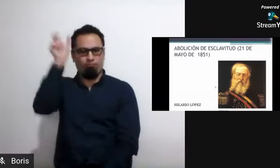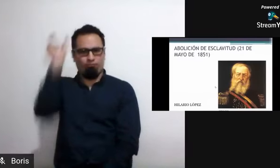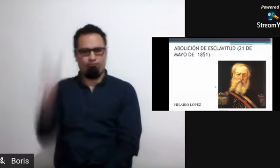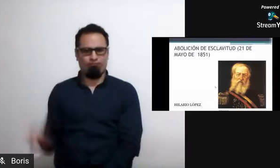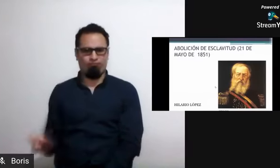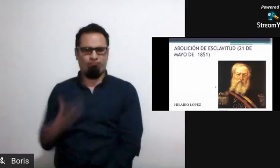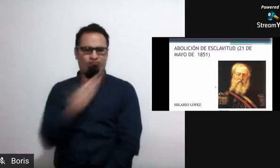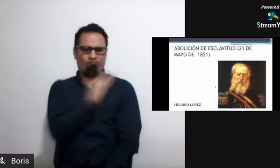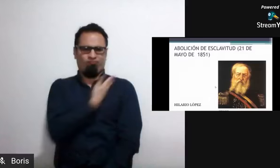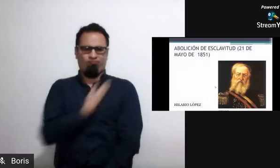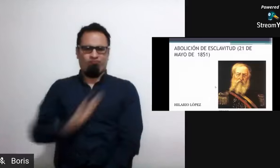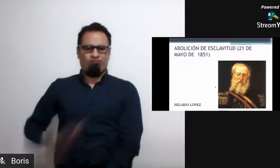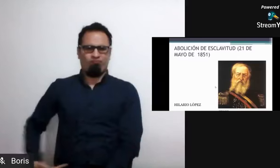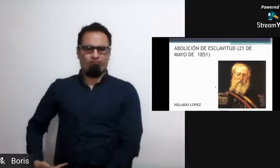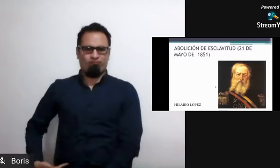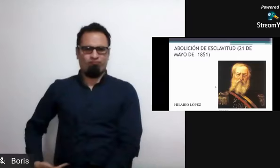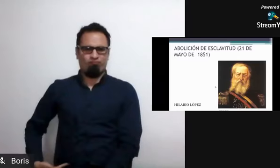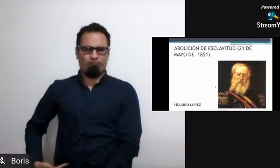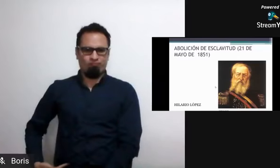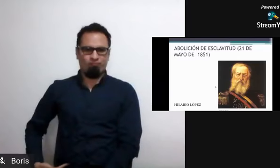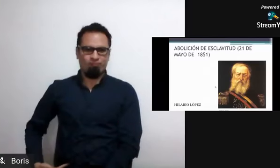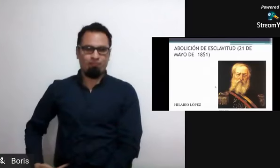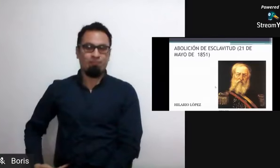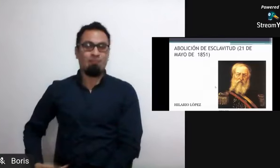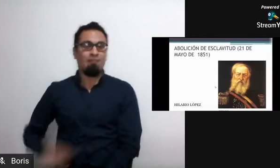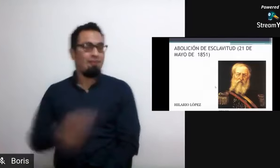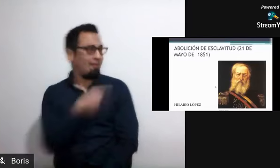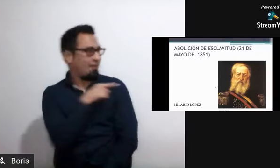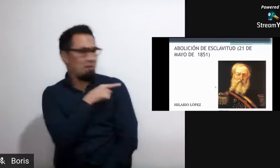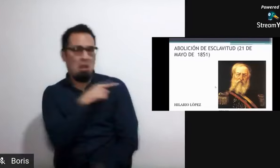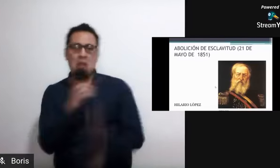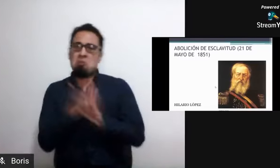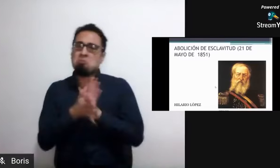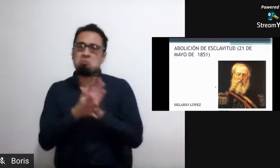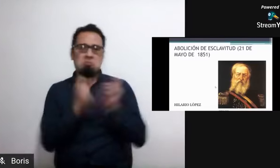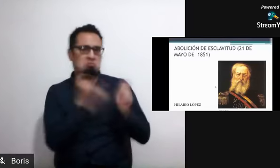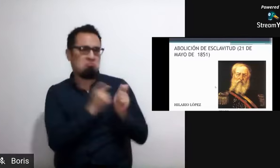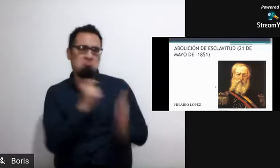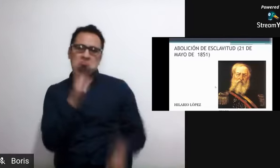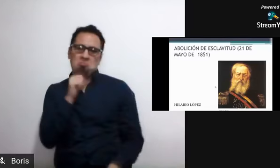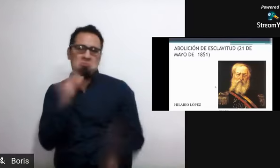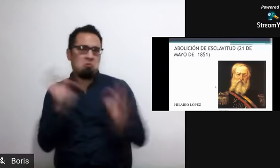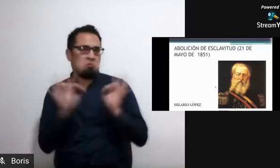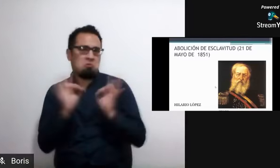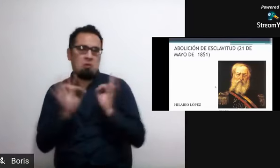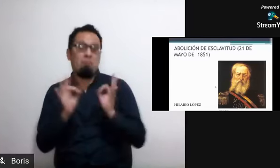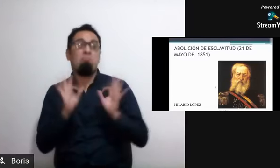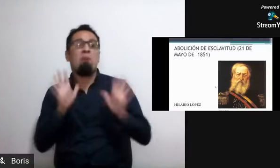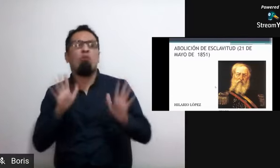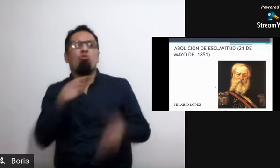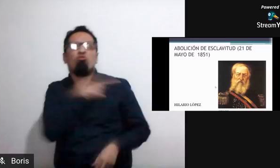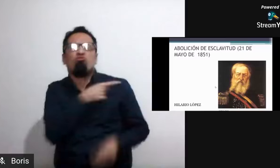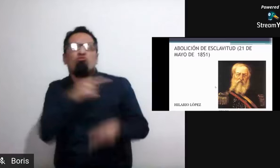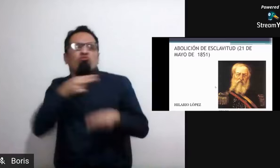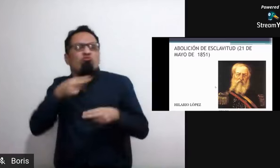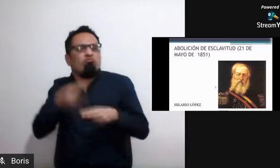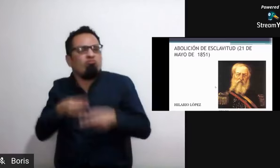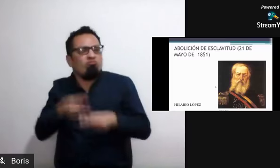Es otra situación que se suscita a partir de la presidencia de Hilario López. No tiene una